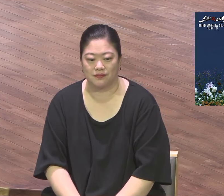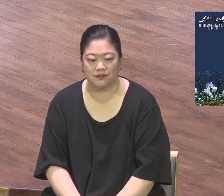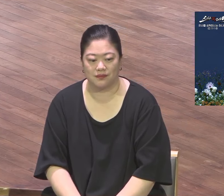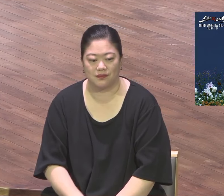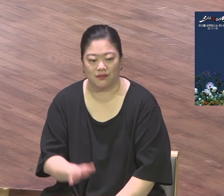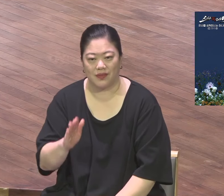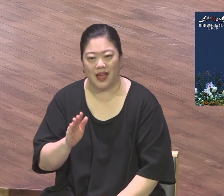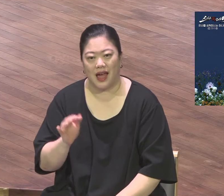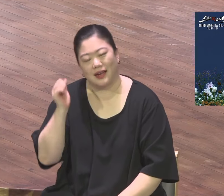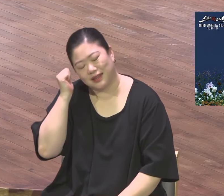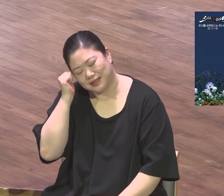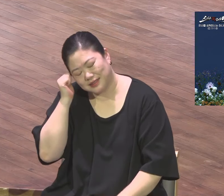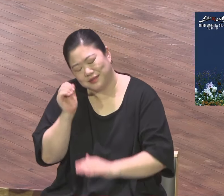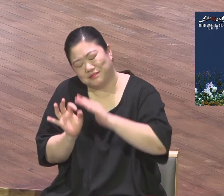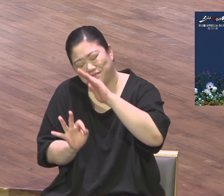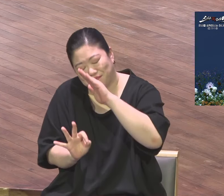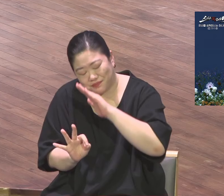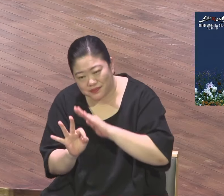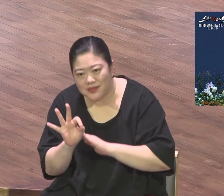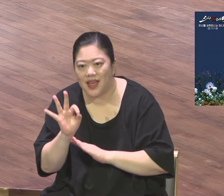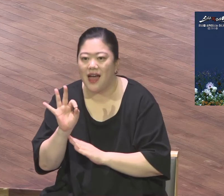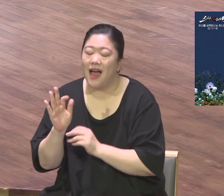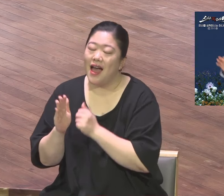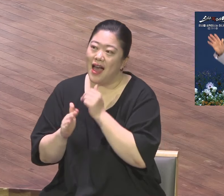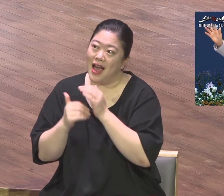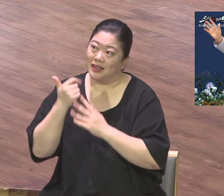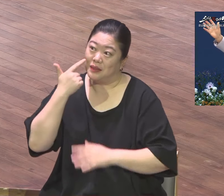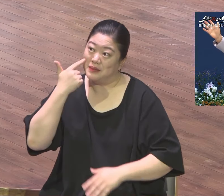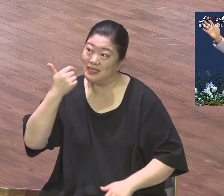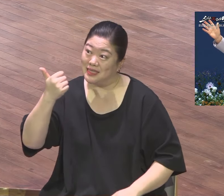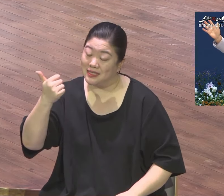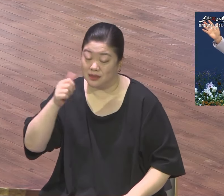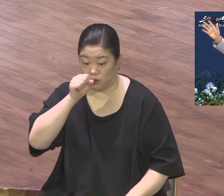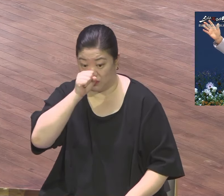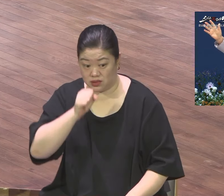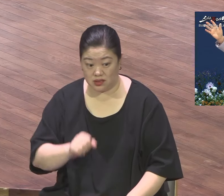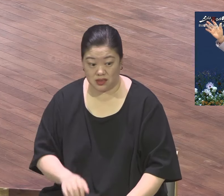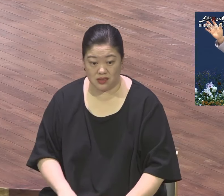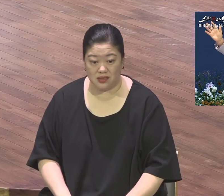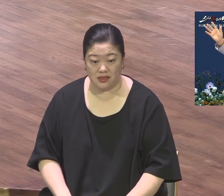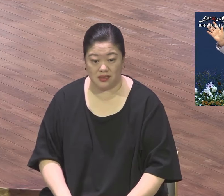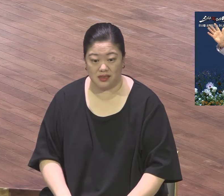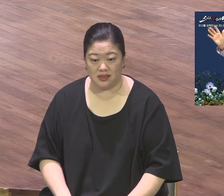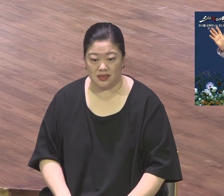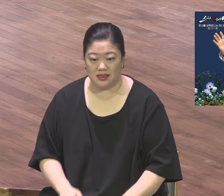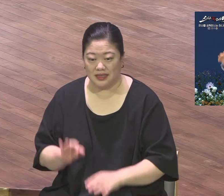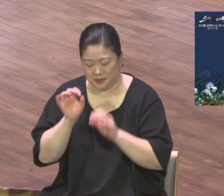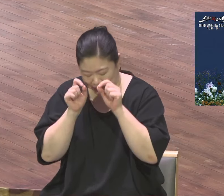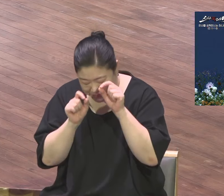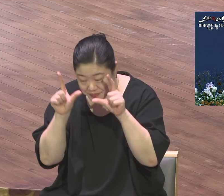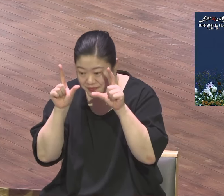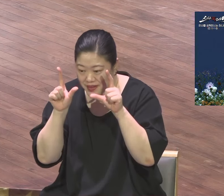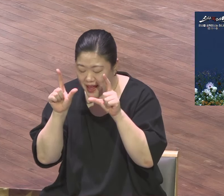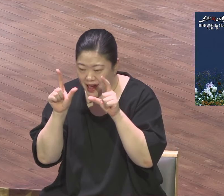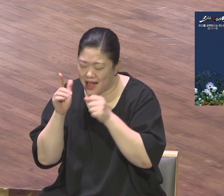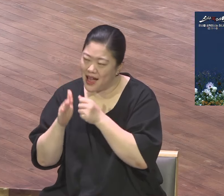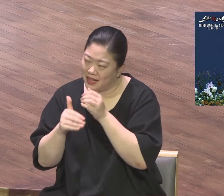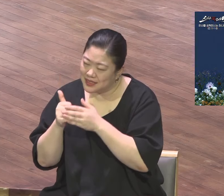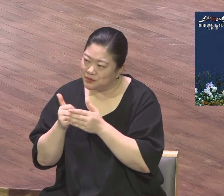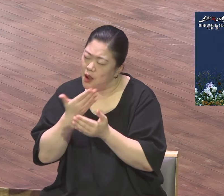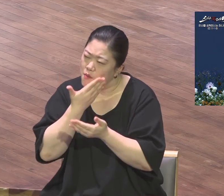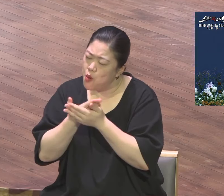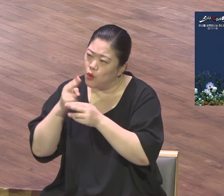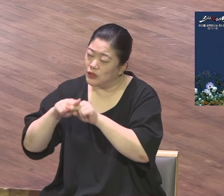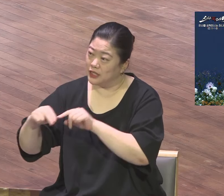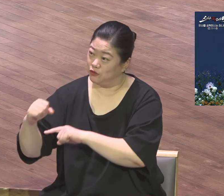아침에 눈 뜨면 이 기도부터 시작해야 돼. 보좌의 축복이 오늘도 나에게 임하여 주옵소서. 얼마나